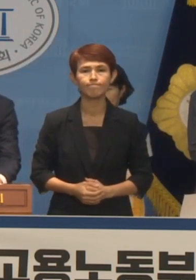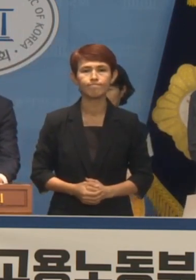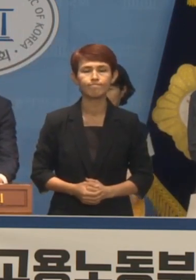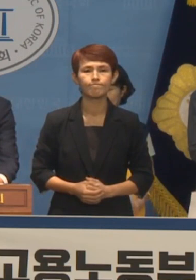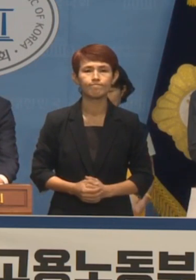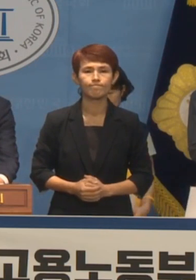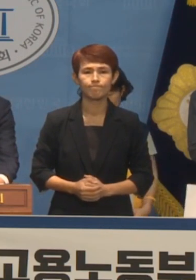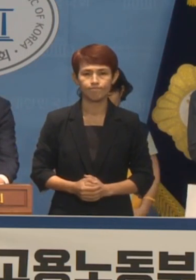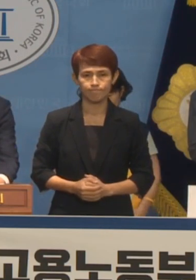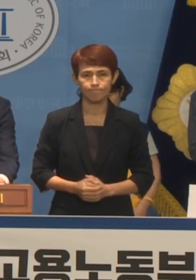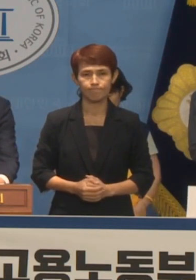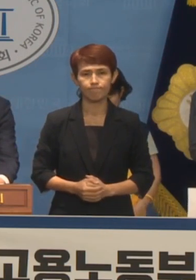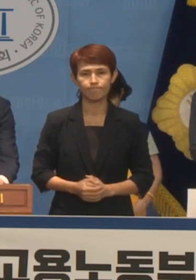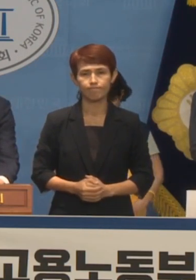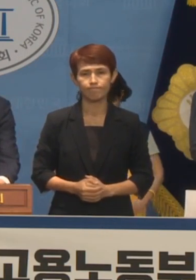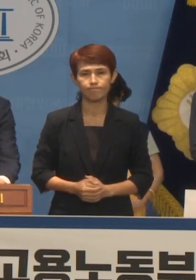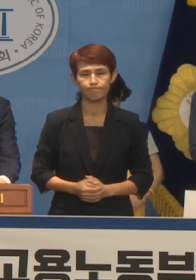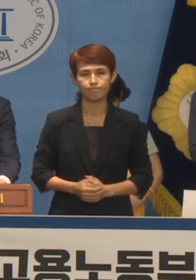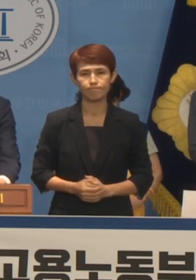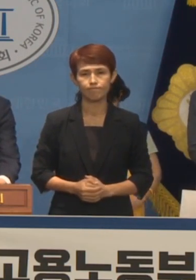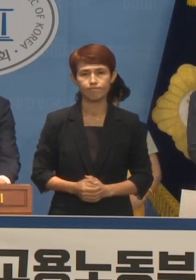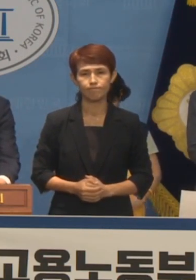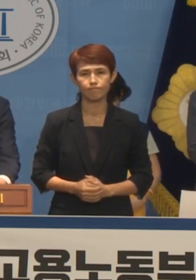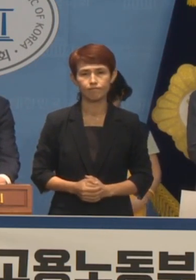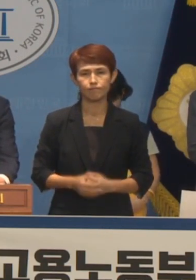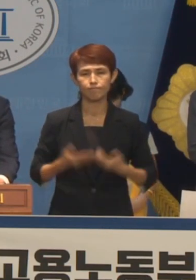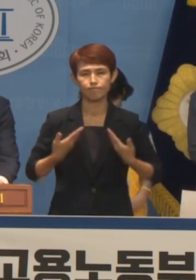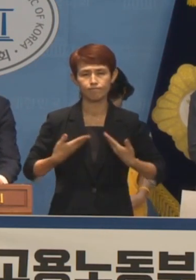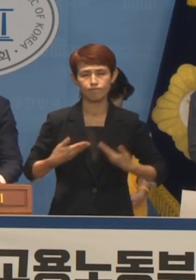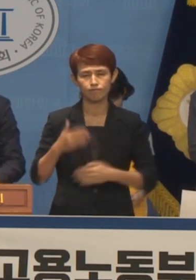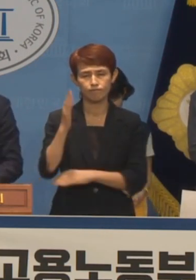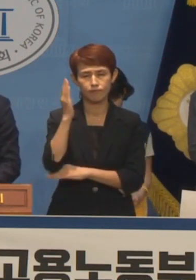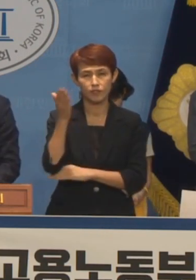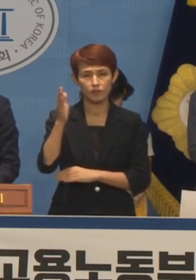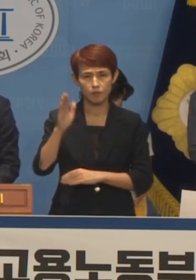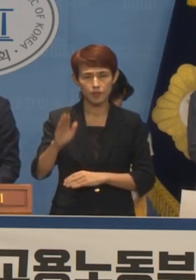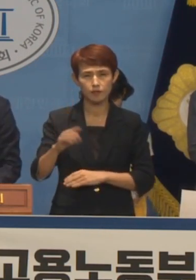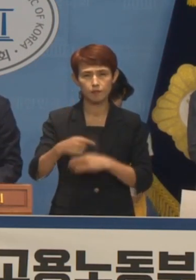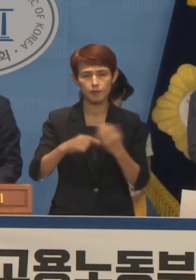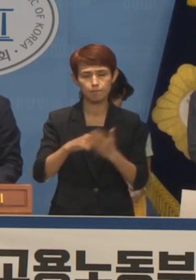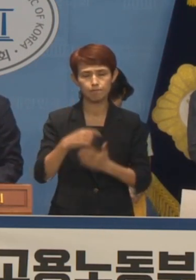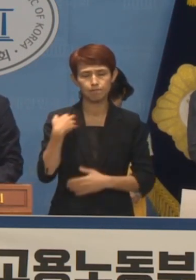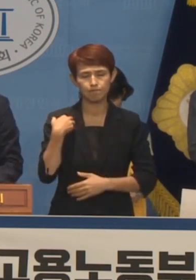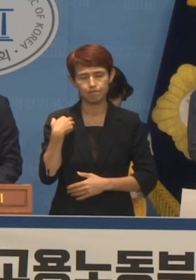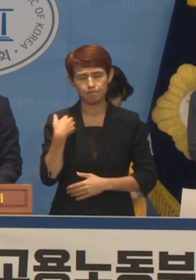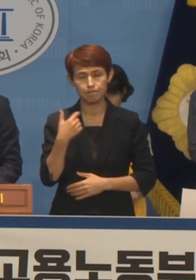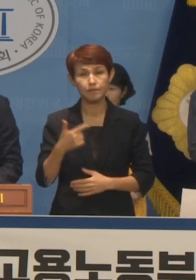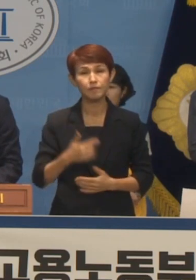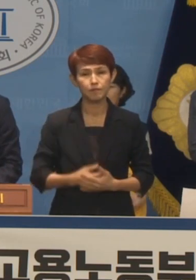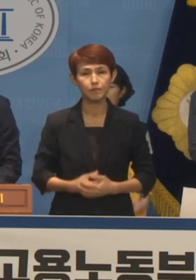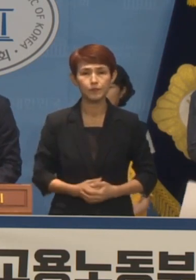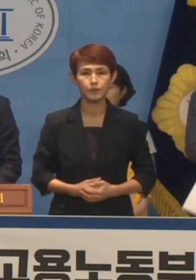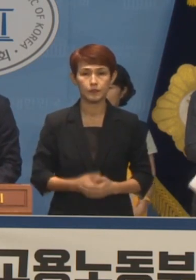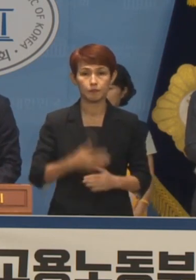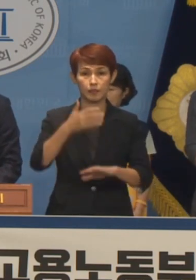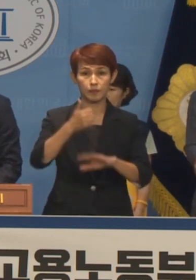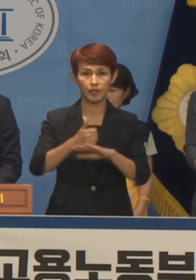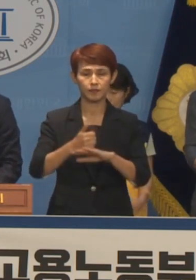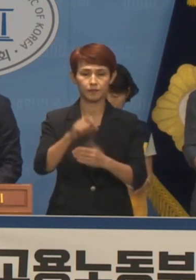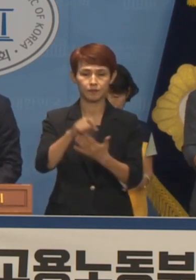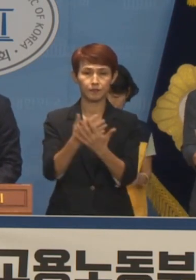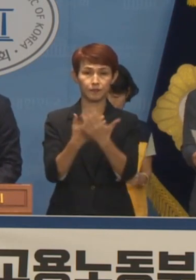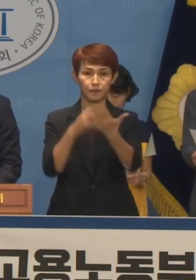예, 차분하게 말씀을 주셨지만 굉장히 묵직하고 무겁게 다가왔습니다. 예, 마지막 순서입니다.